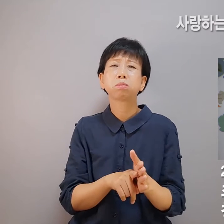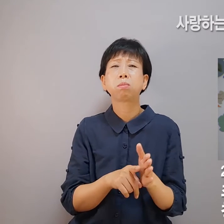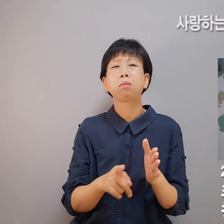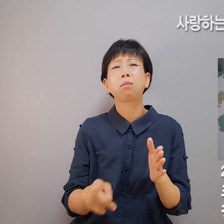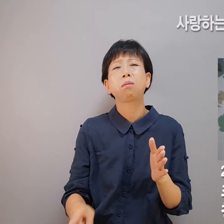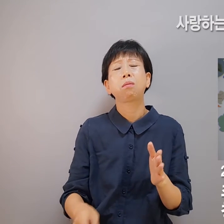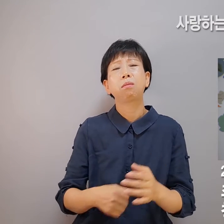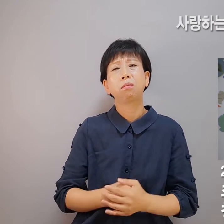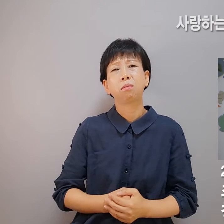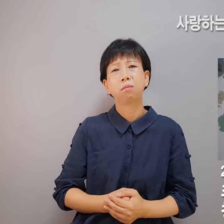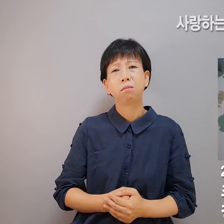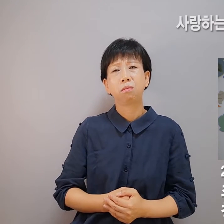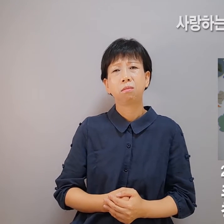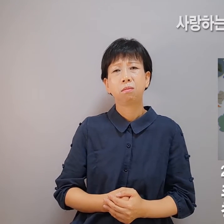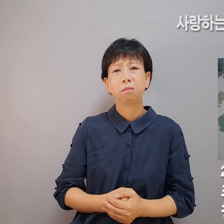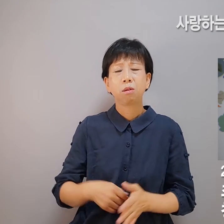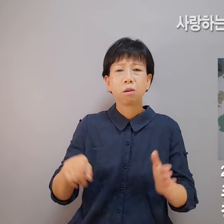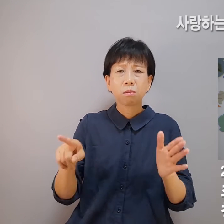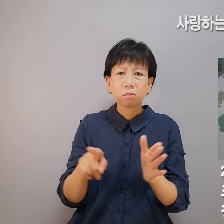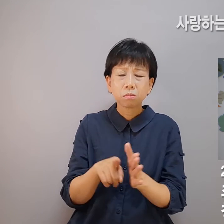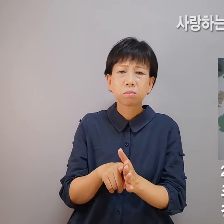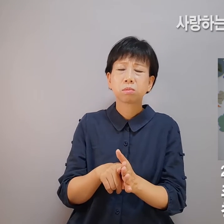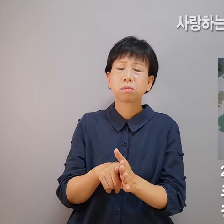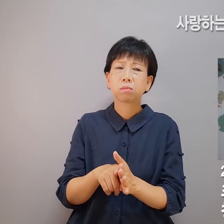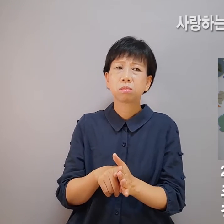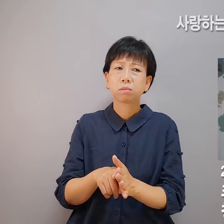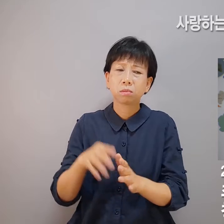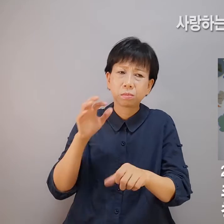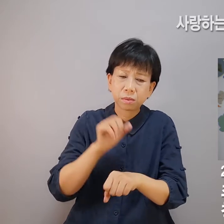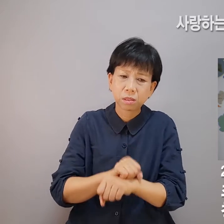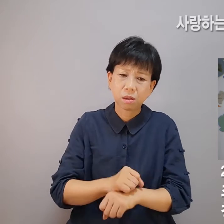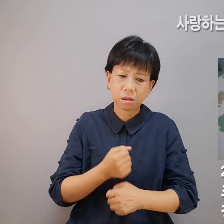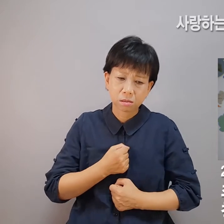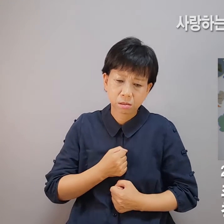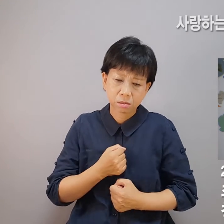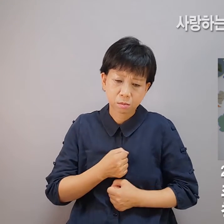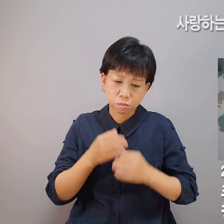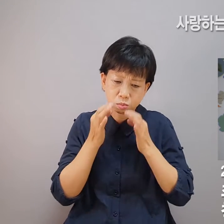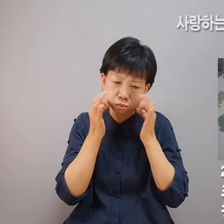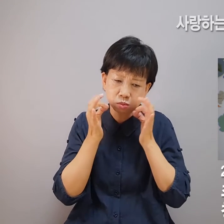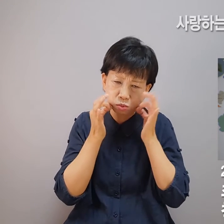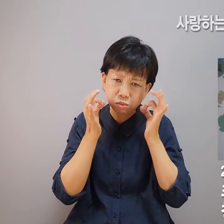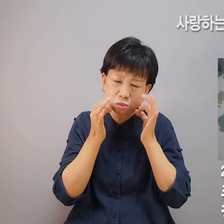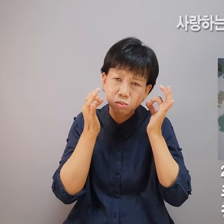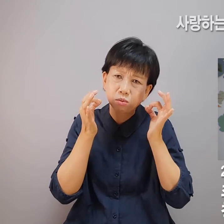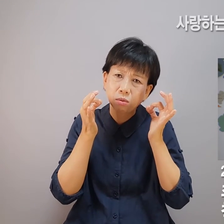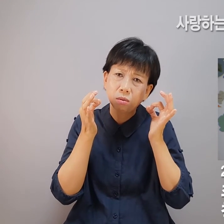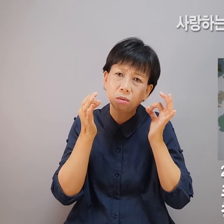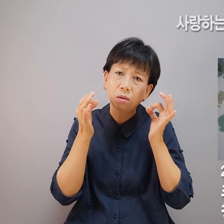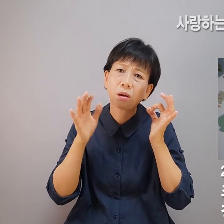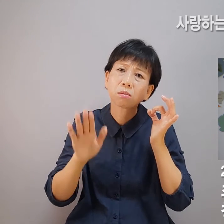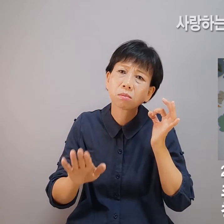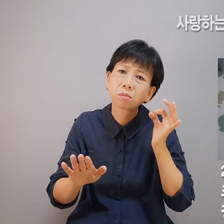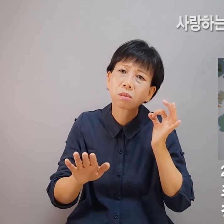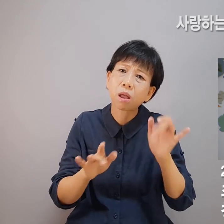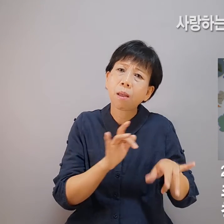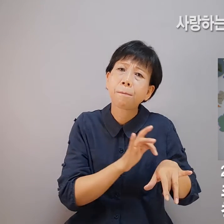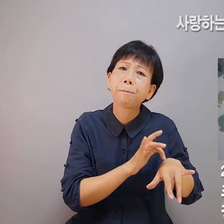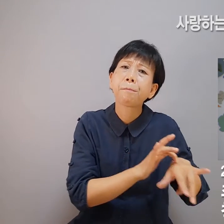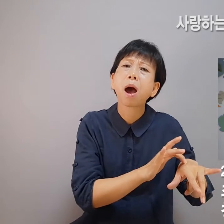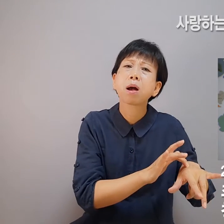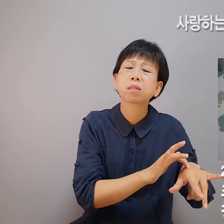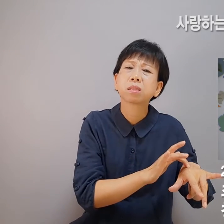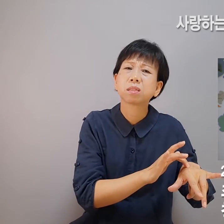하는 우리들에게 어느새 이 마귀가 주는 두려움과 함께 찾아올